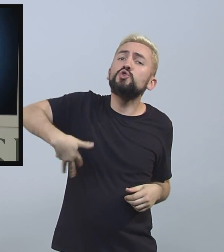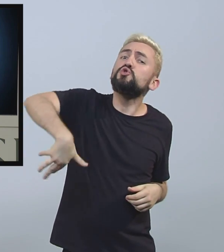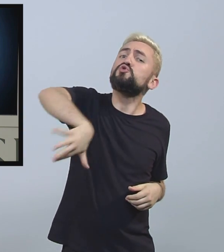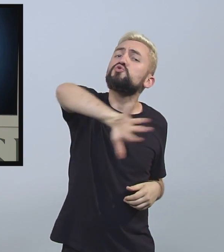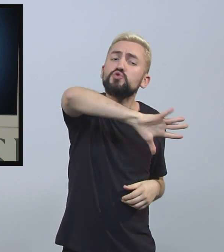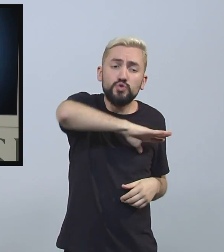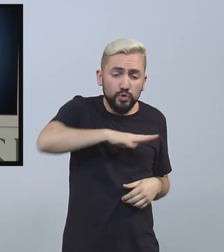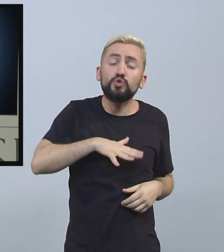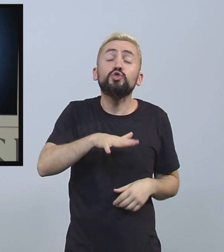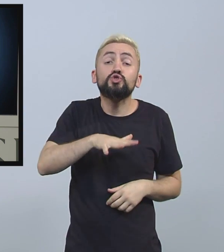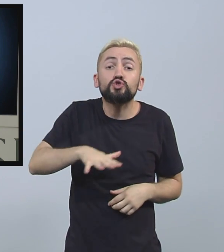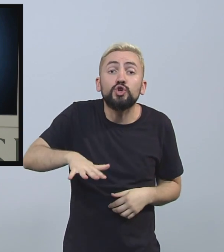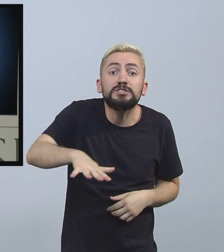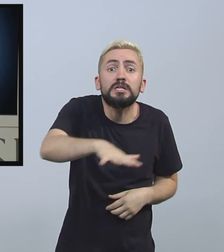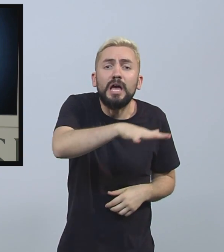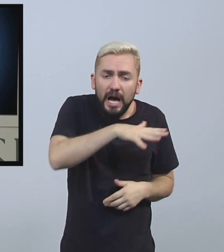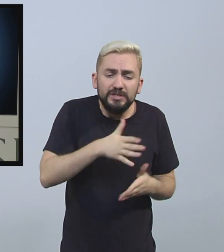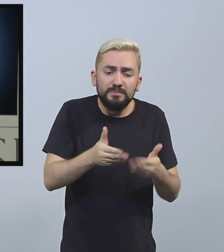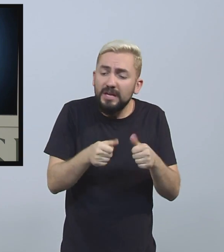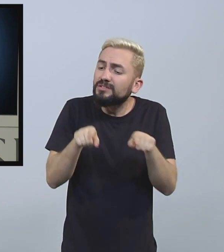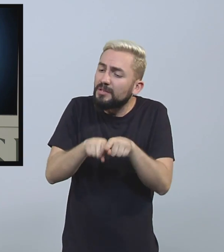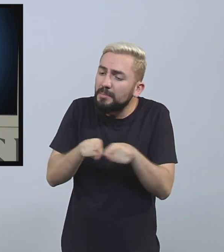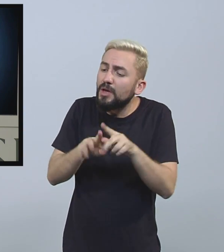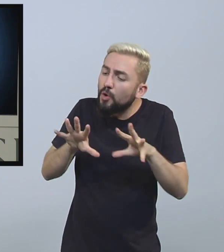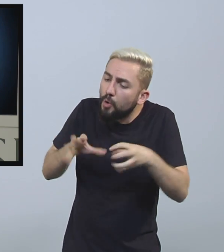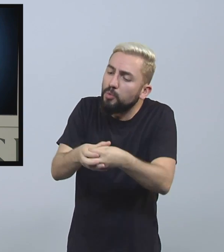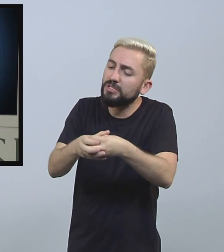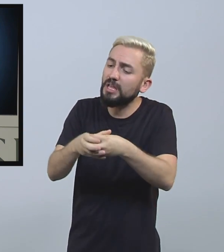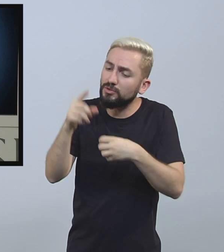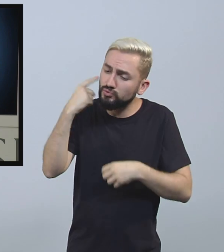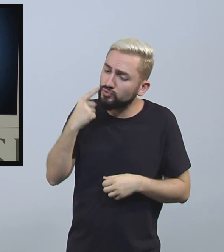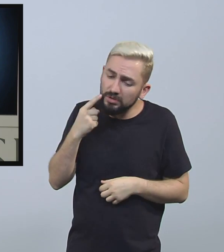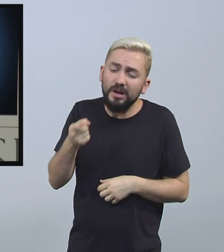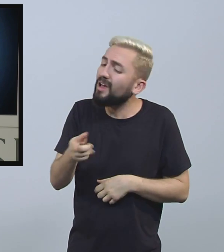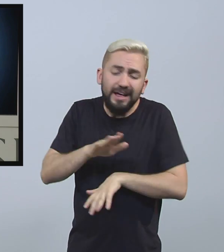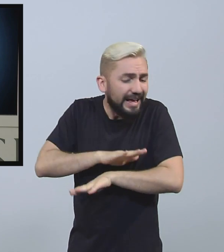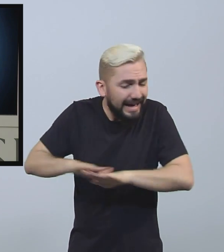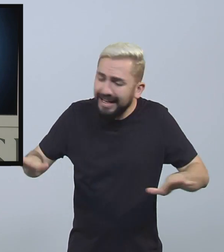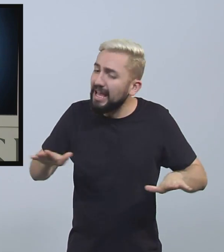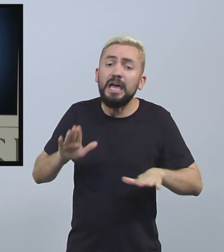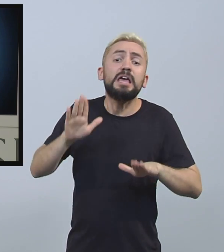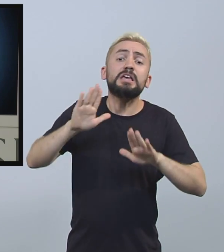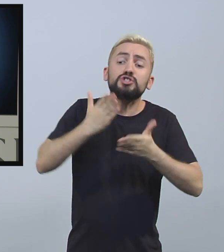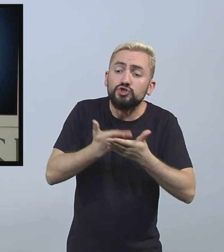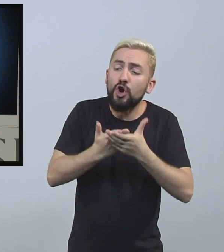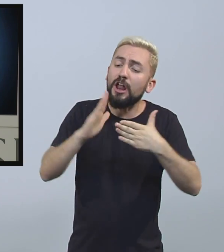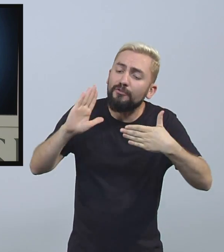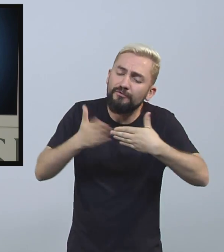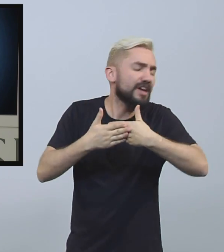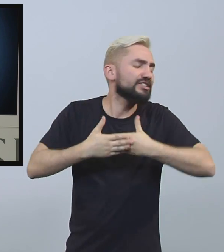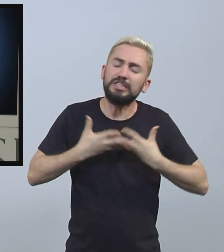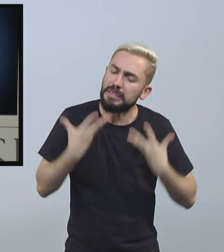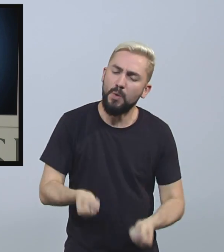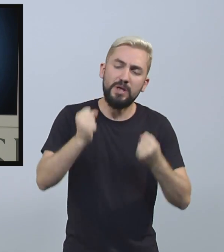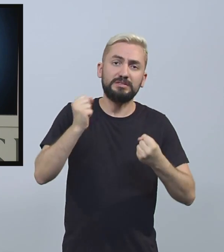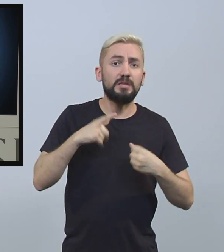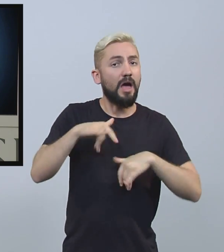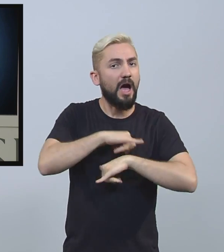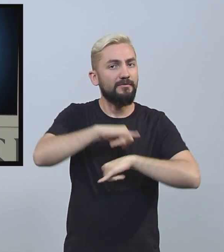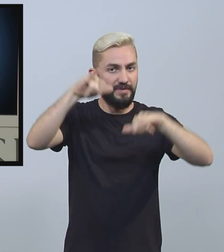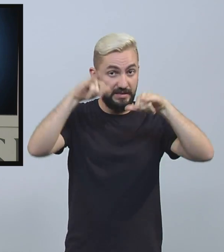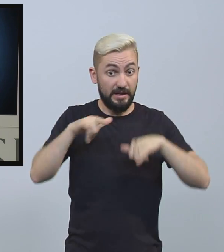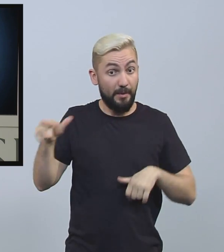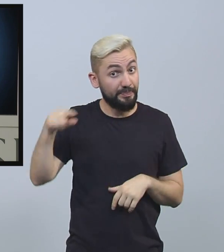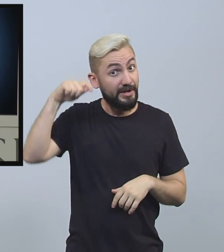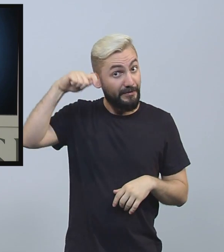sobretudo, para a comunidade surda, para impedir que o fechamento do INES aconteça.